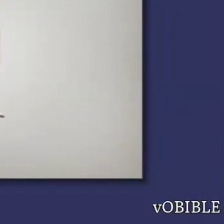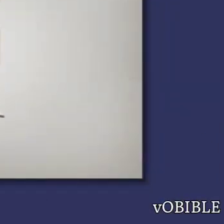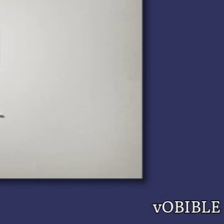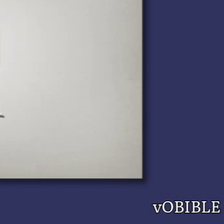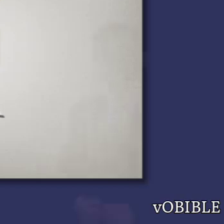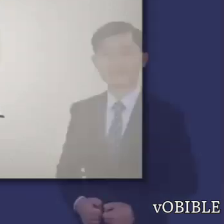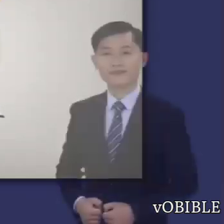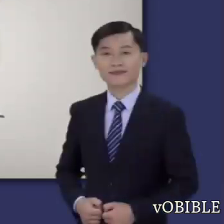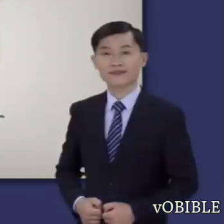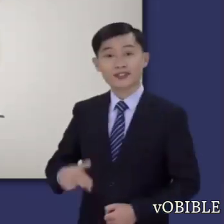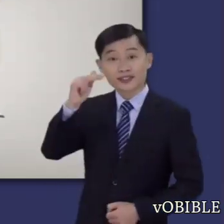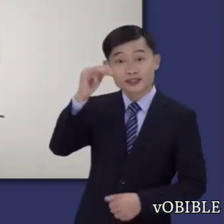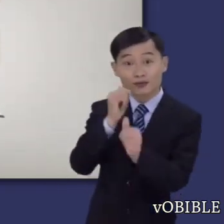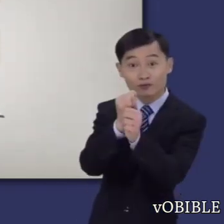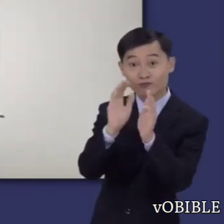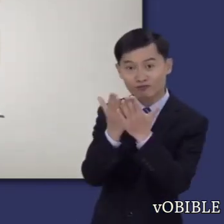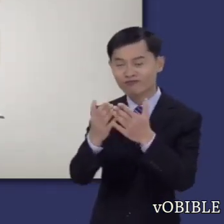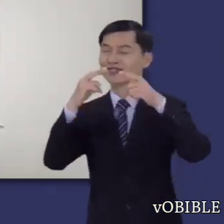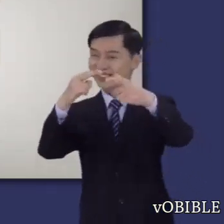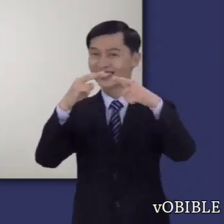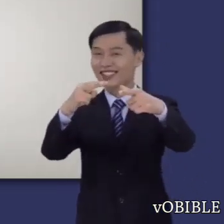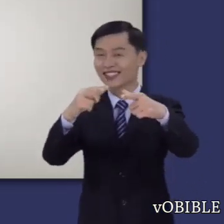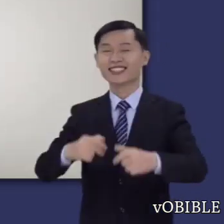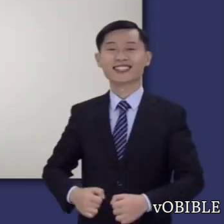《使徒行传》简介。